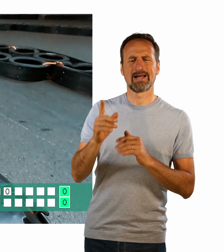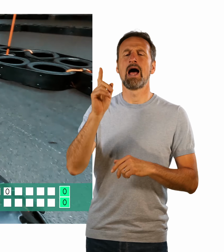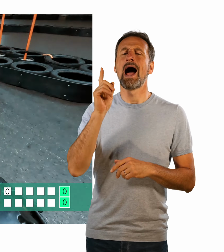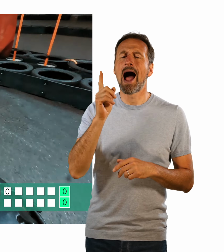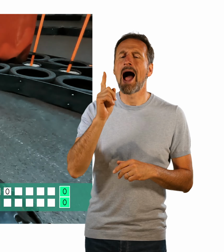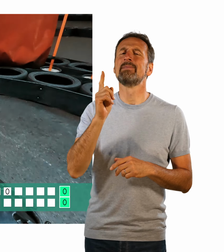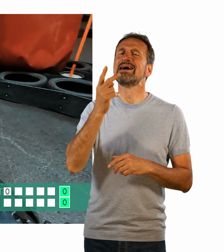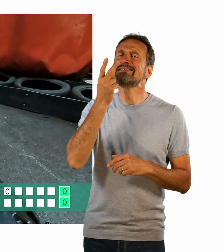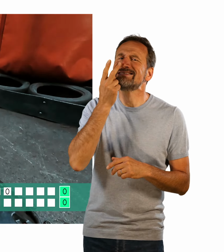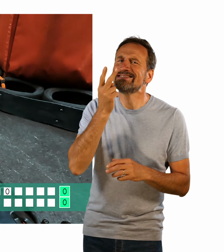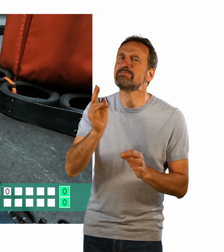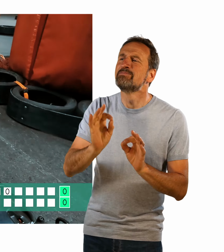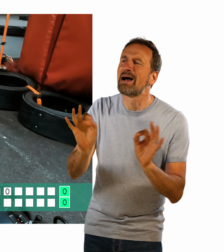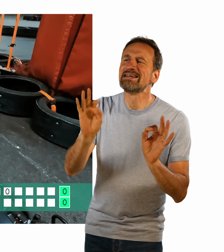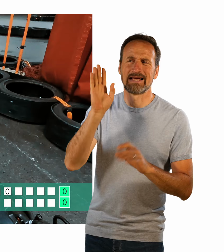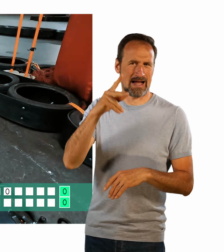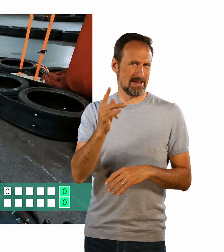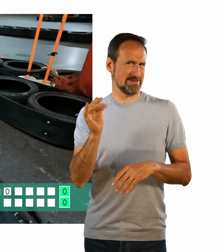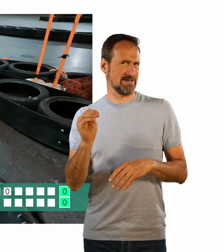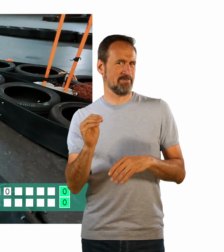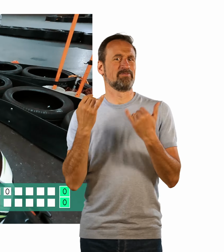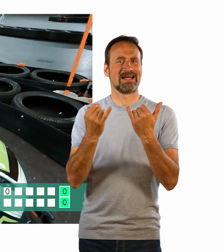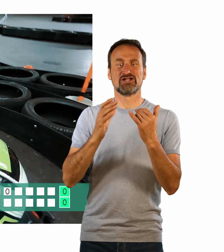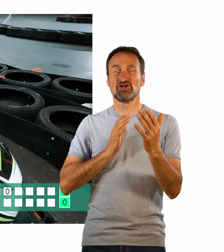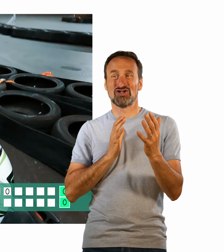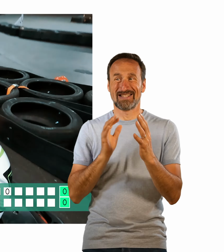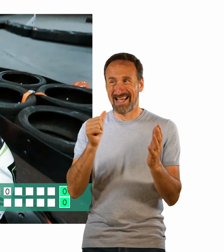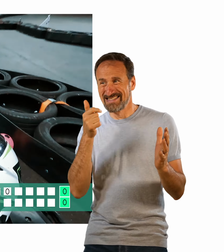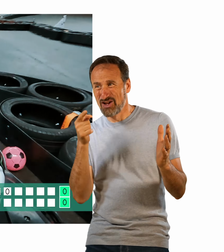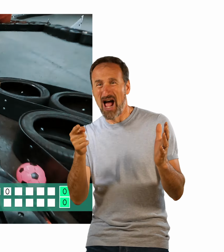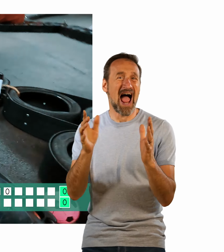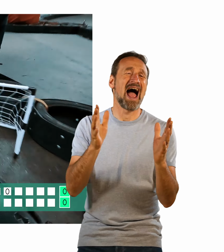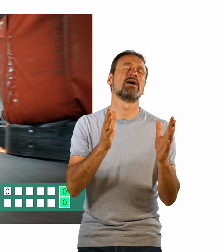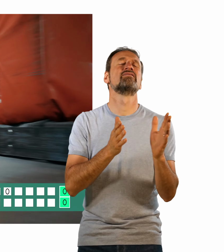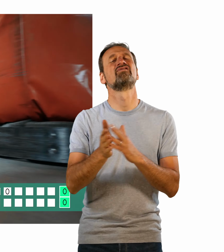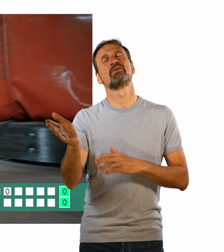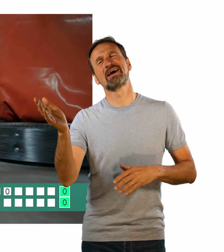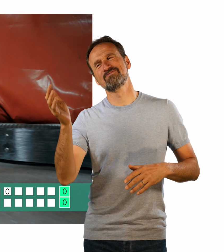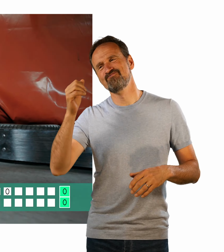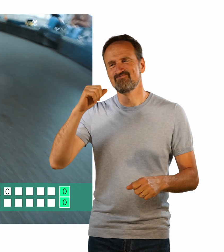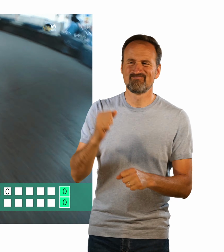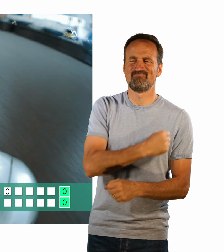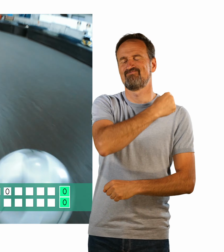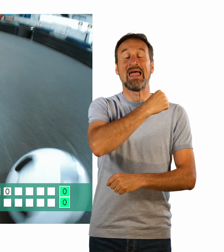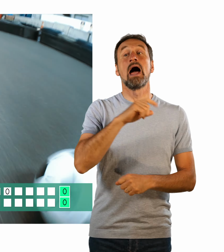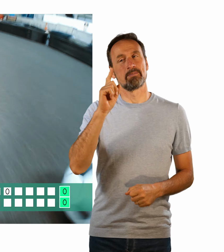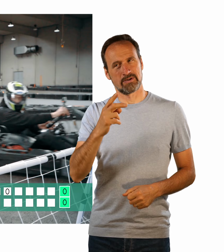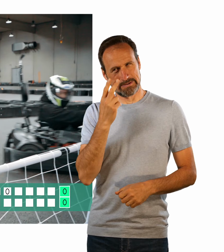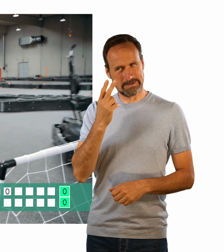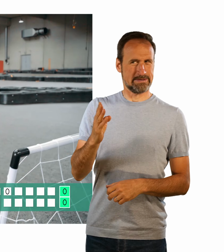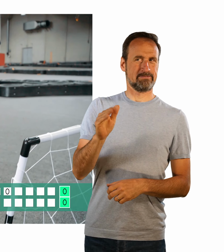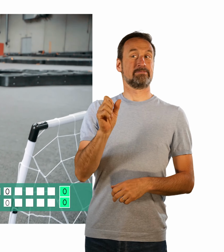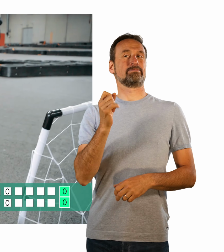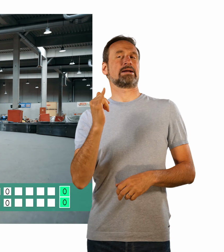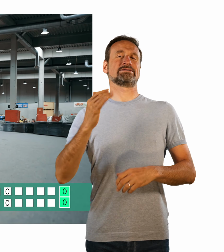an als Kim. Jetzt die Chance für das erste Tor für Basti und nein vorbei. Aber man sieht schon, Basti kommt hier